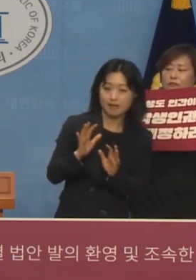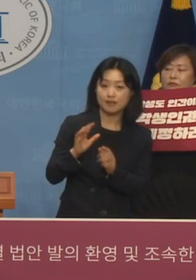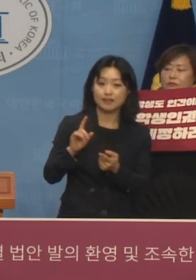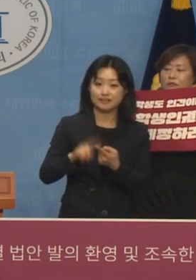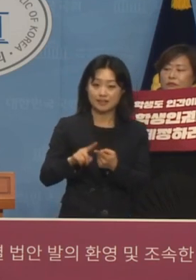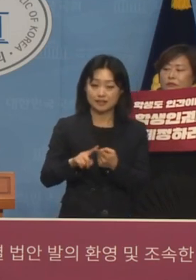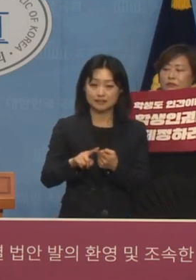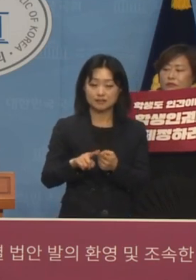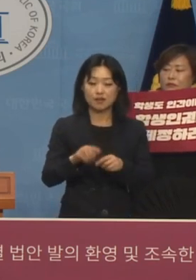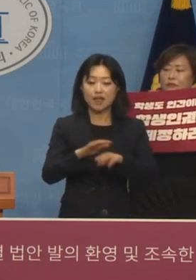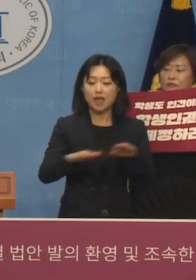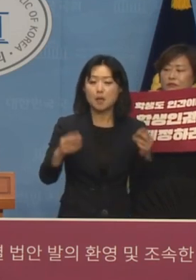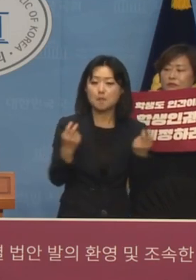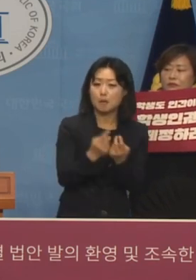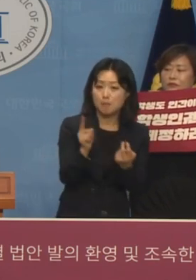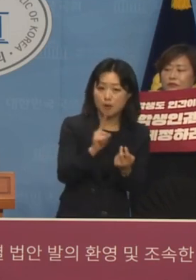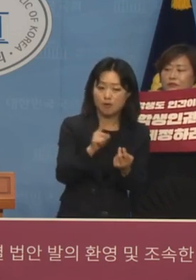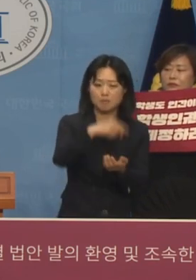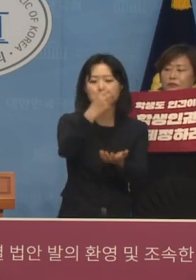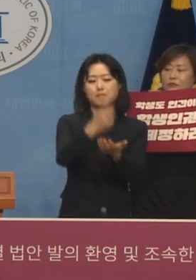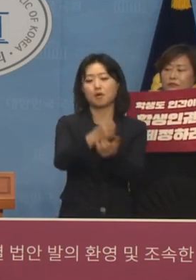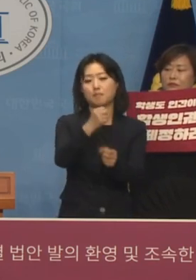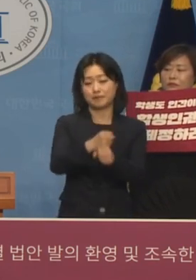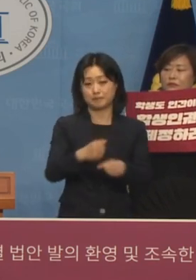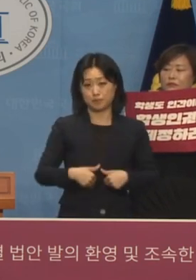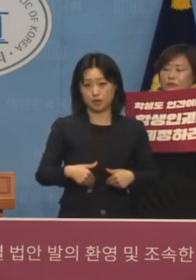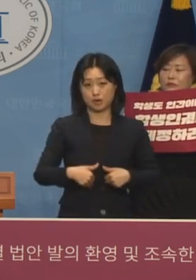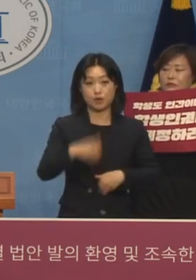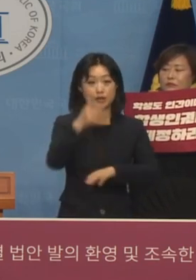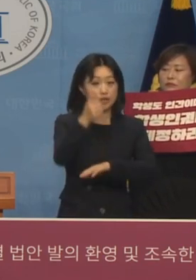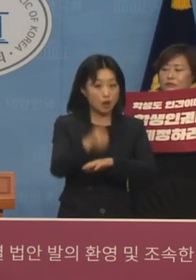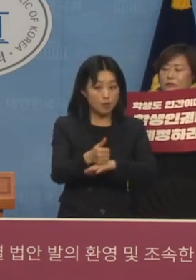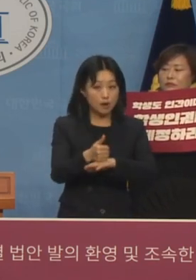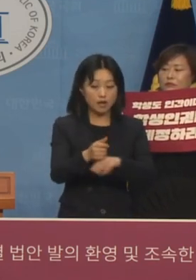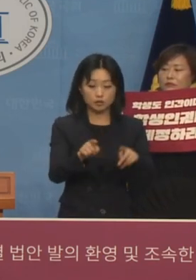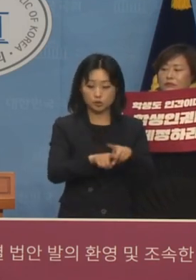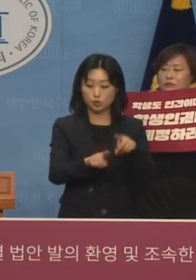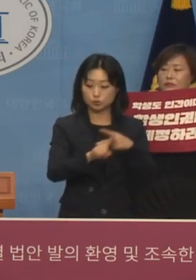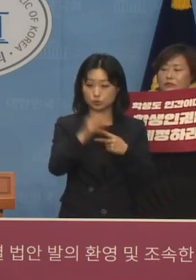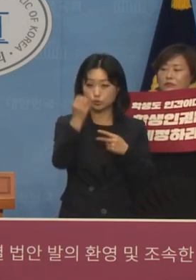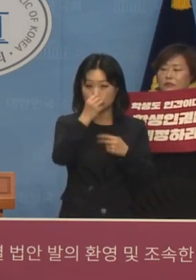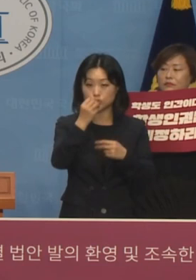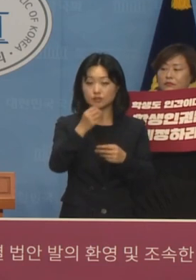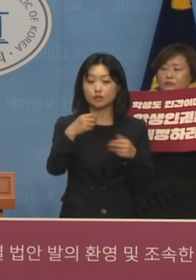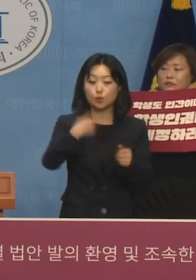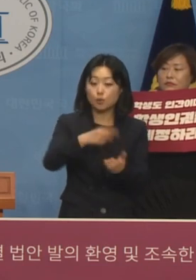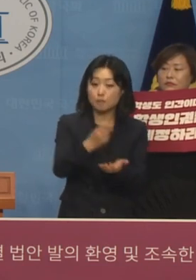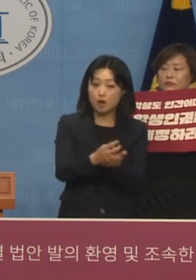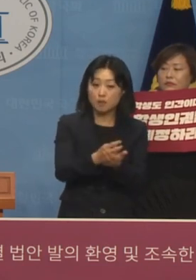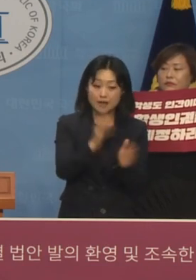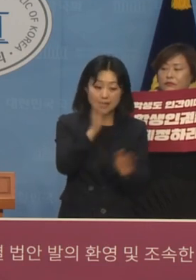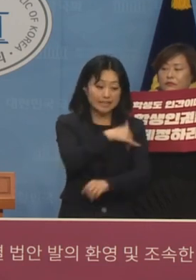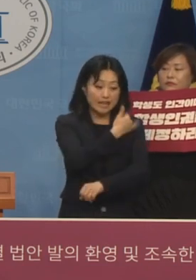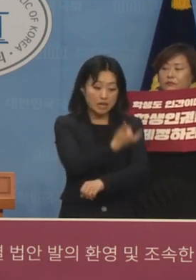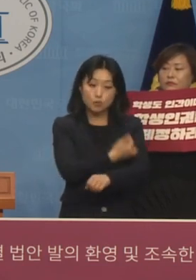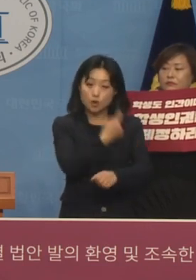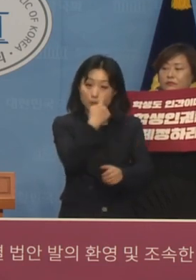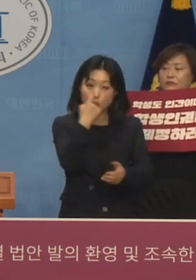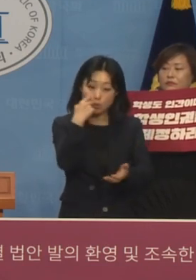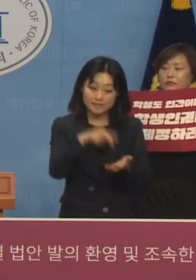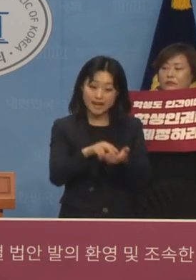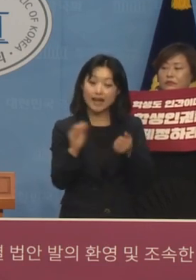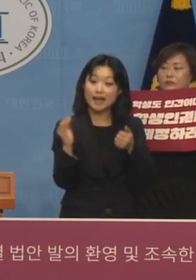맞선 방안이 법을 만드는 것이었다. 그 결과 초중등교육법에 학생의 인권을 보장해야 한다는